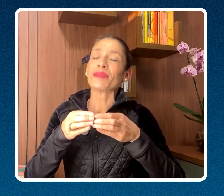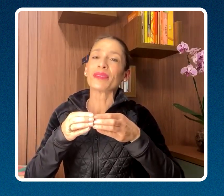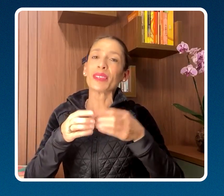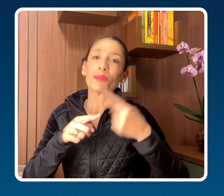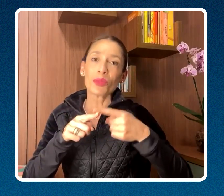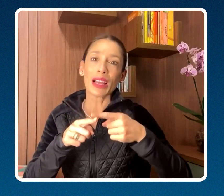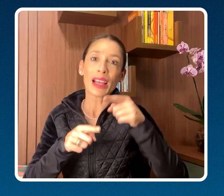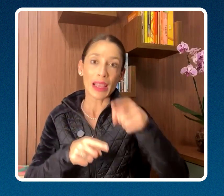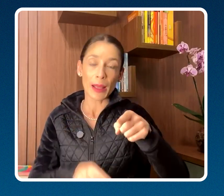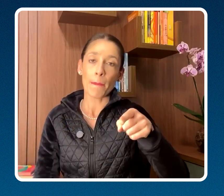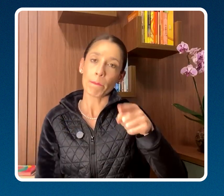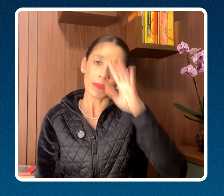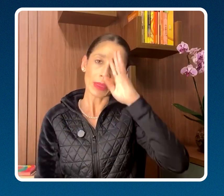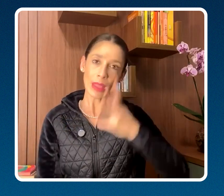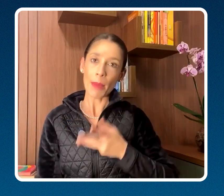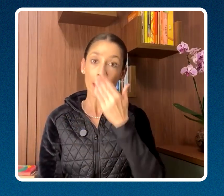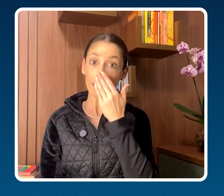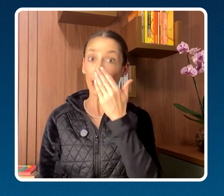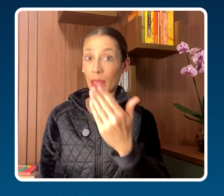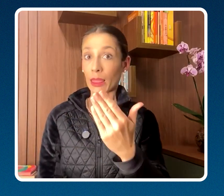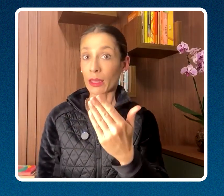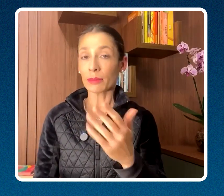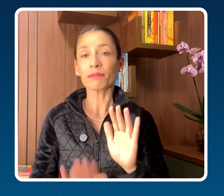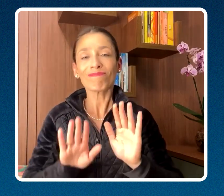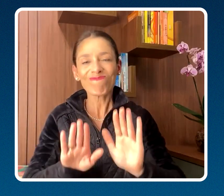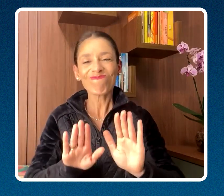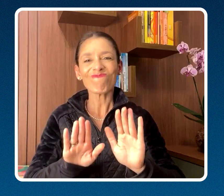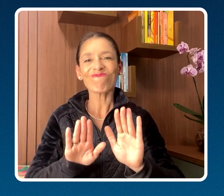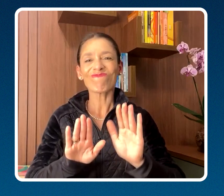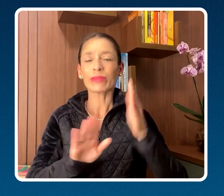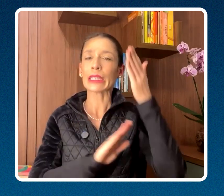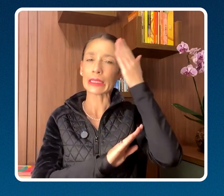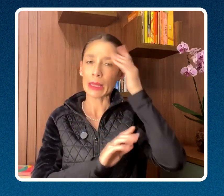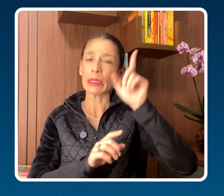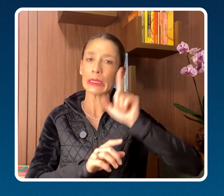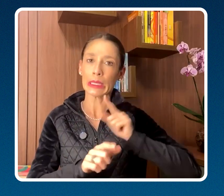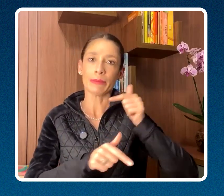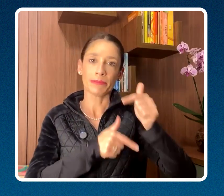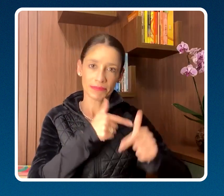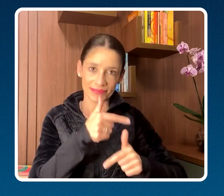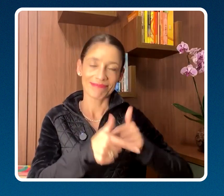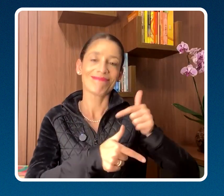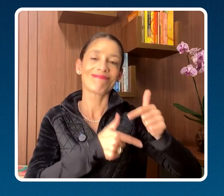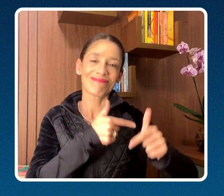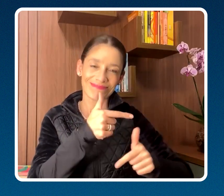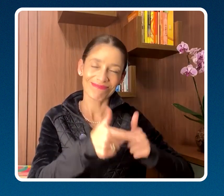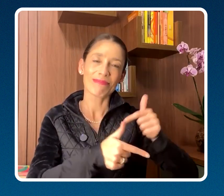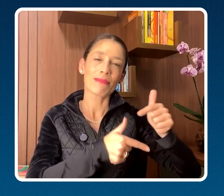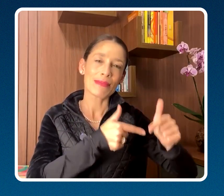a senhora está na frente, mas a gente sabe que tem todo um trabalho, e se as pessoas assim,